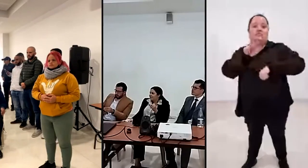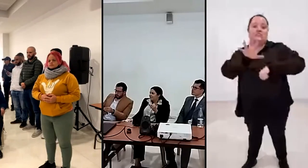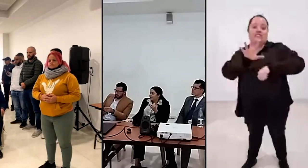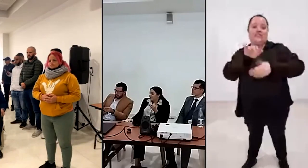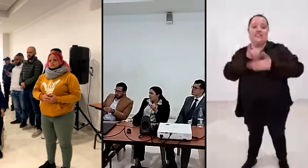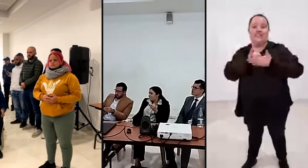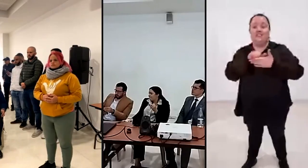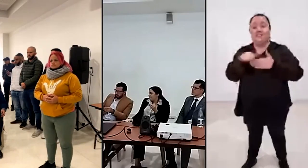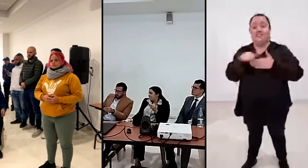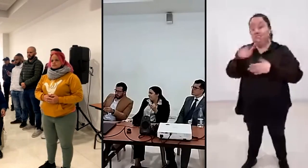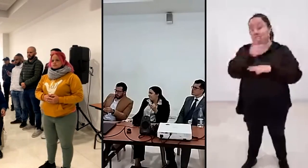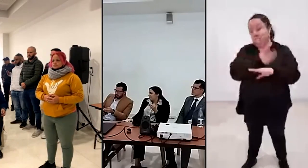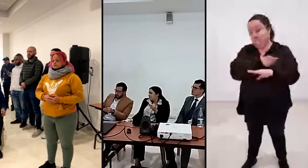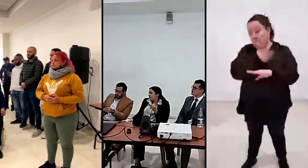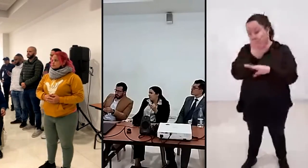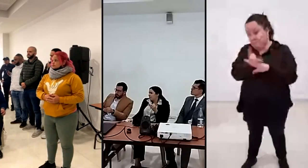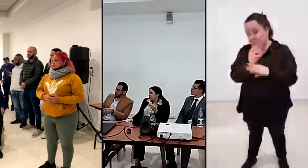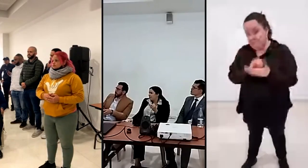sí